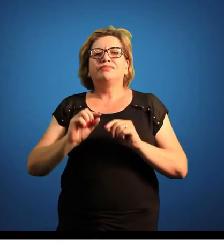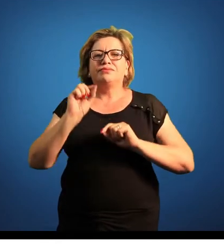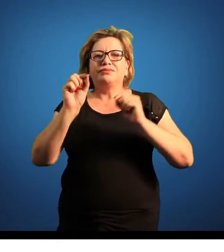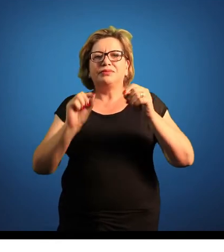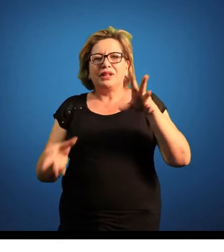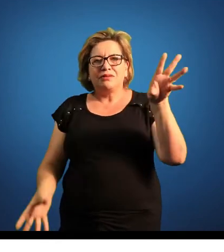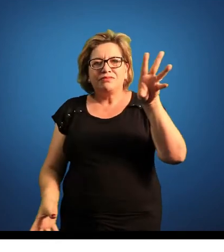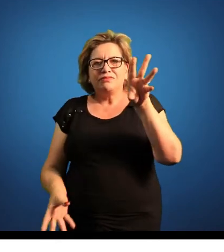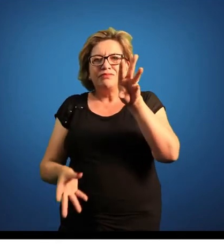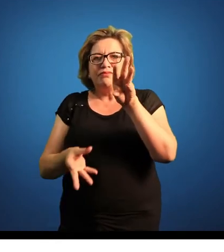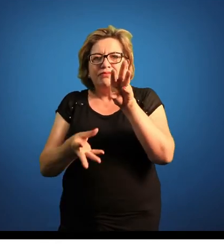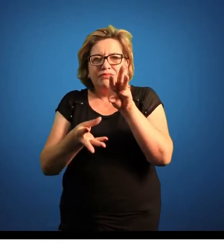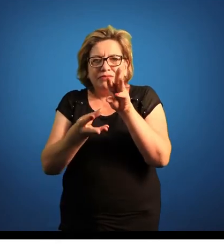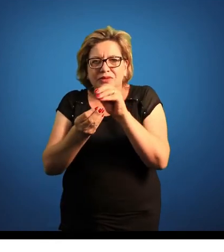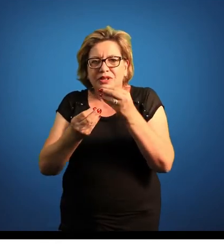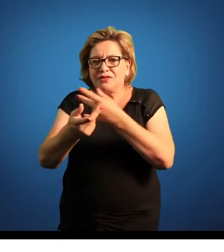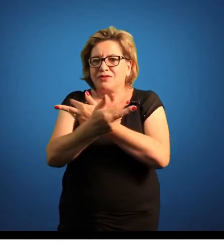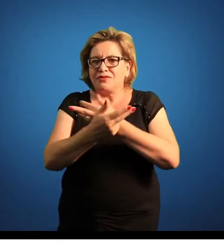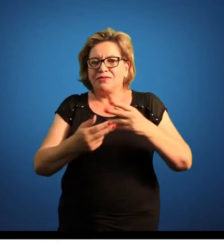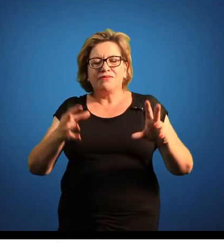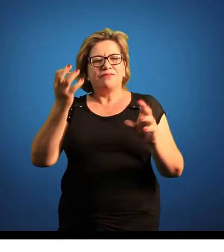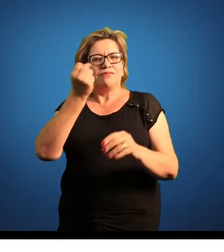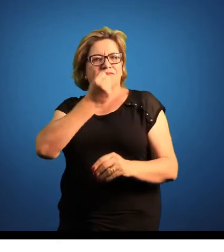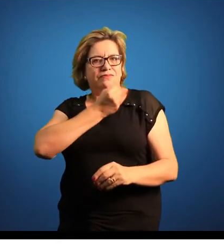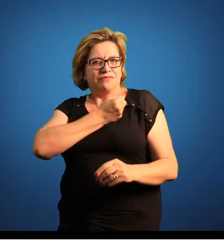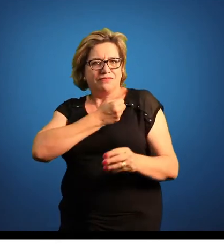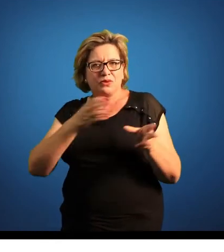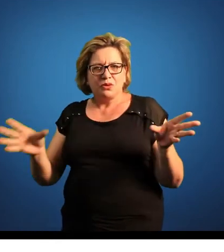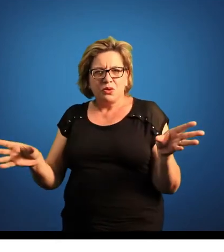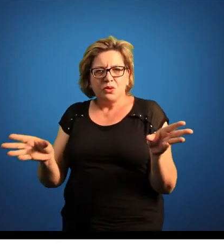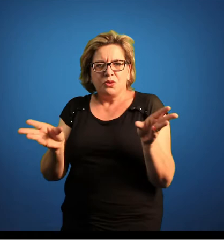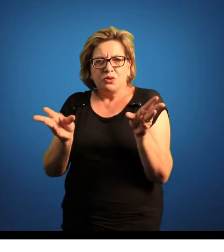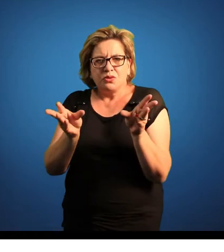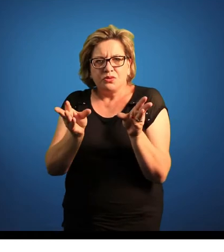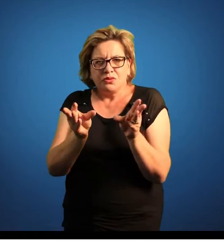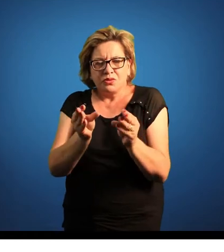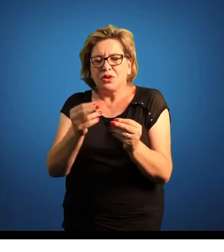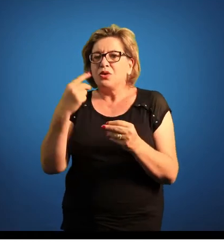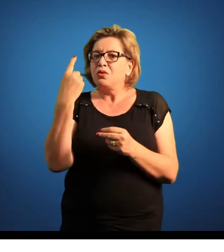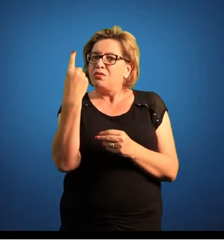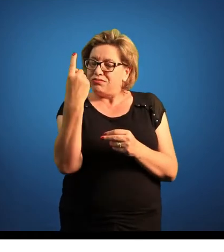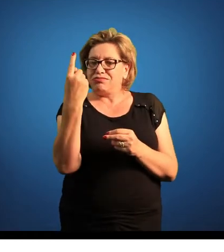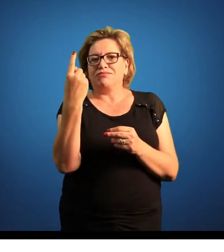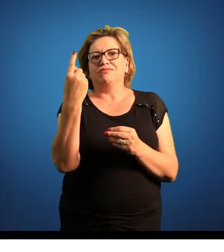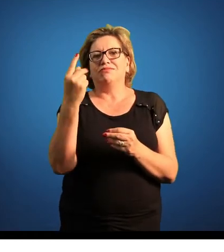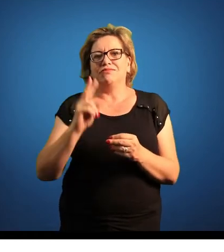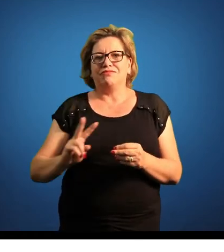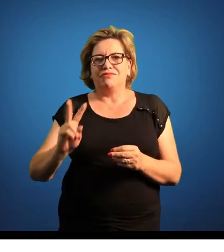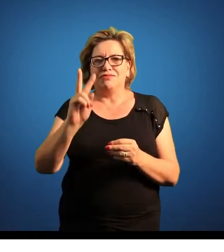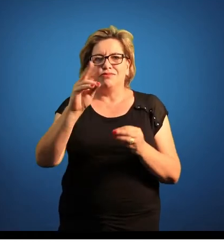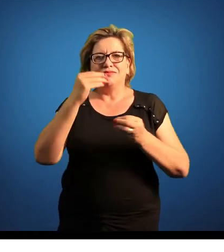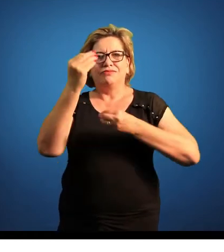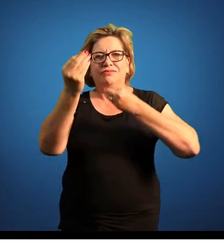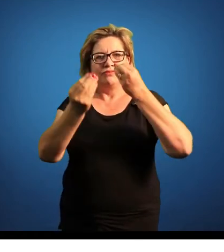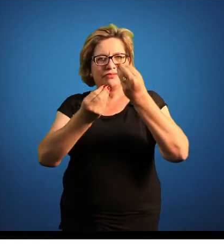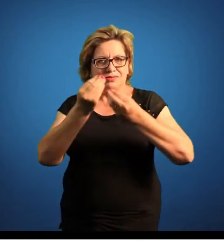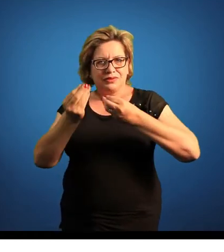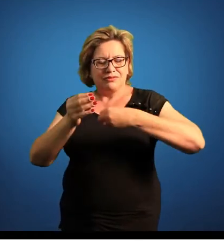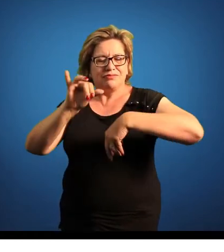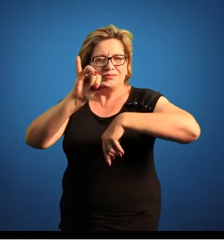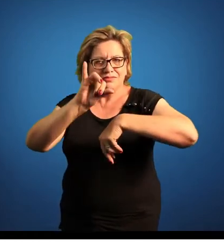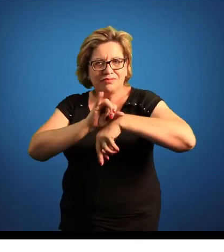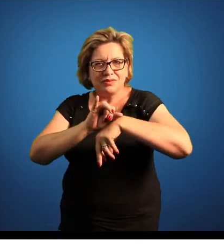É resumir um conjunto de dados numéricos, né, em um único valor. Então, a atribuição das medidas de